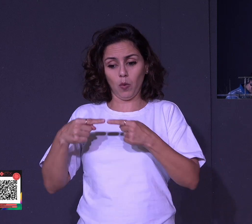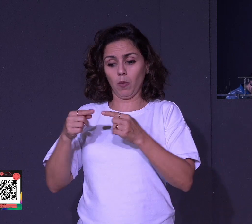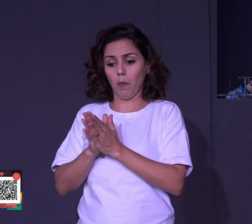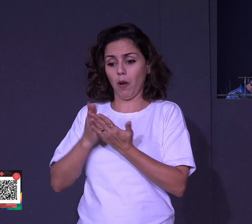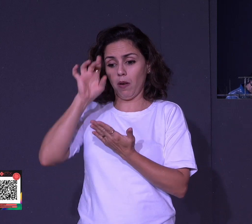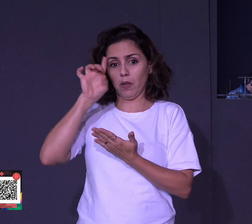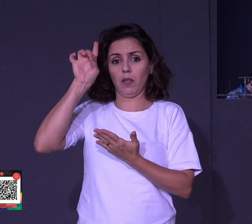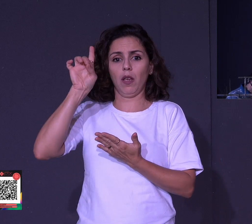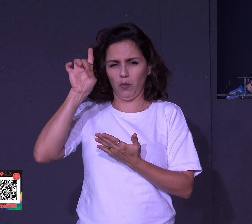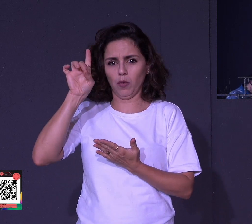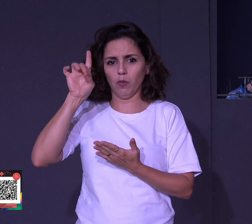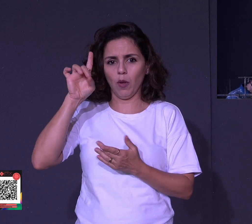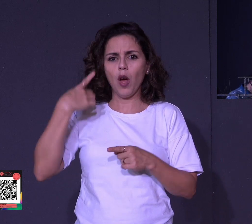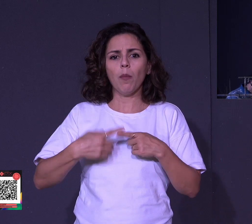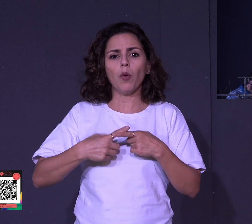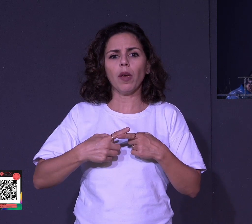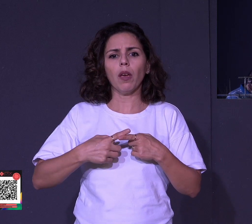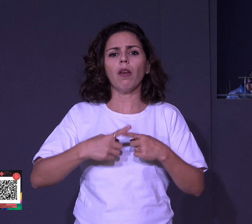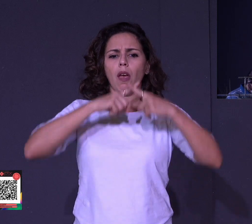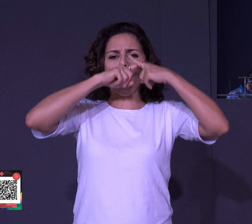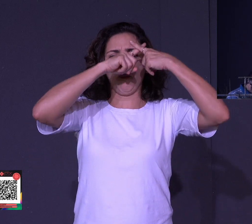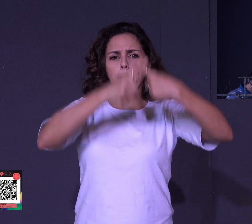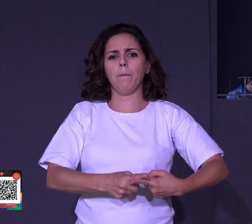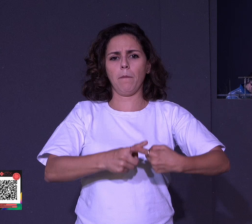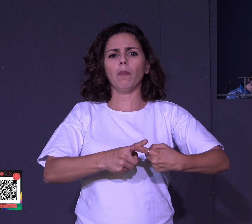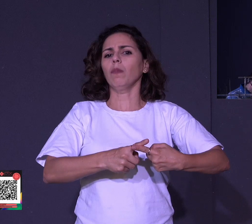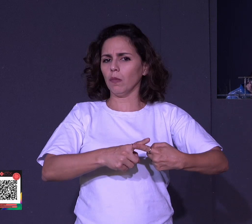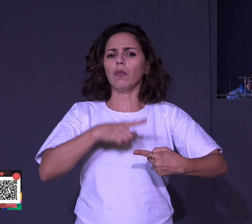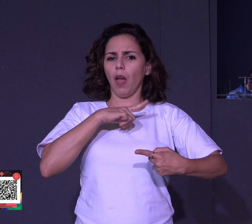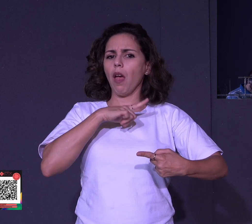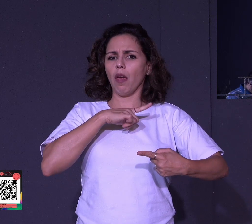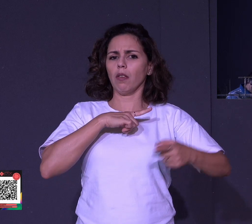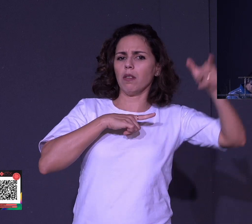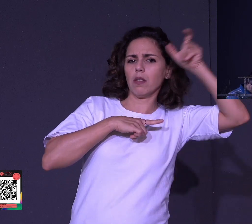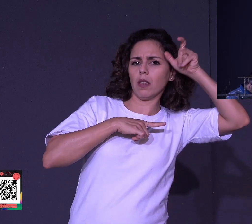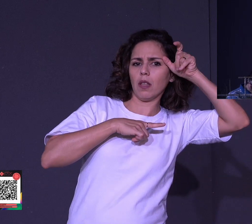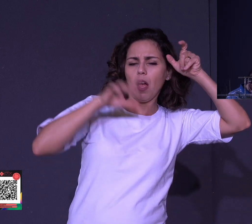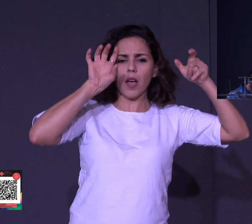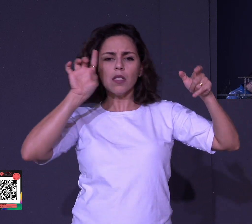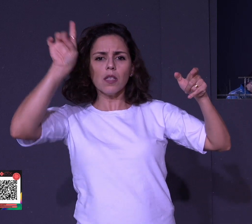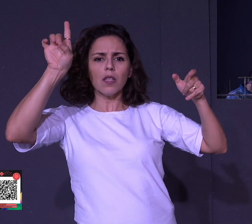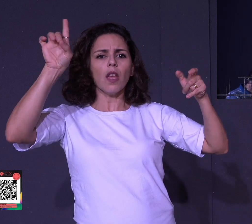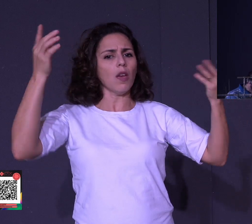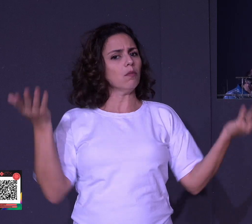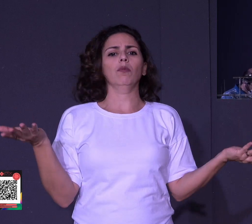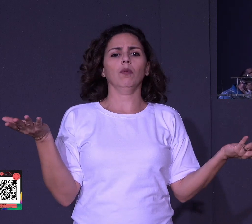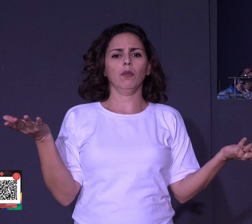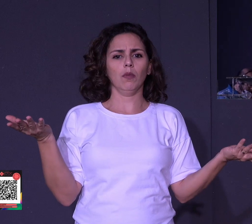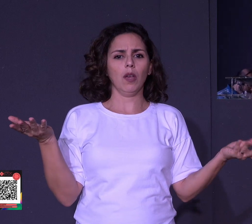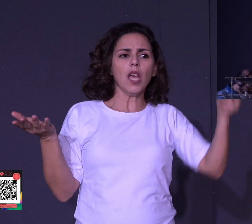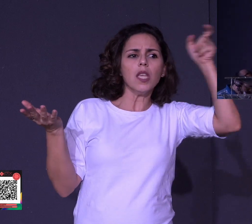ao mundo. É o que Paulo diz. Não peguem a forma desse mundo. Essa é a proposta de Satanás.